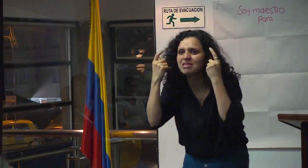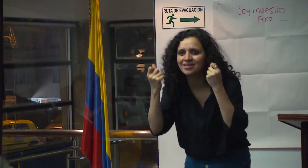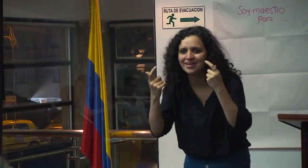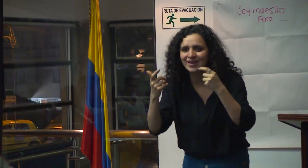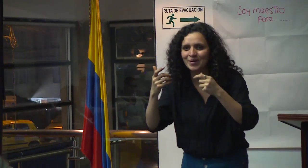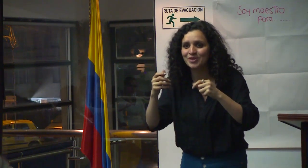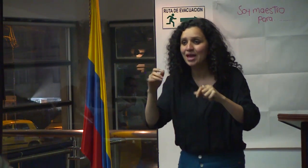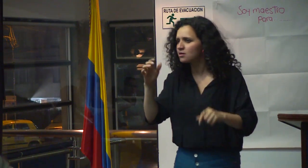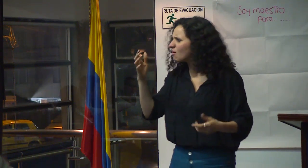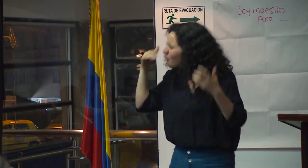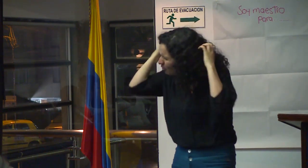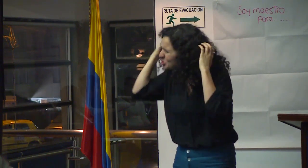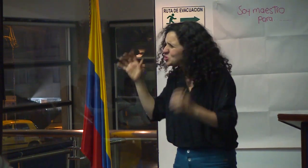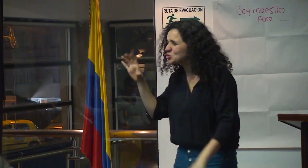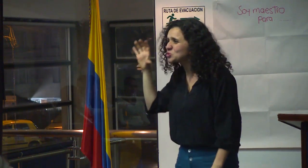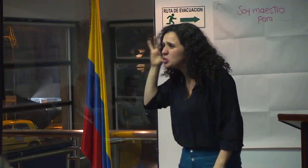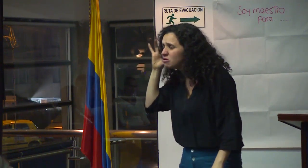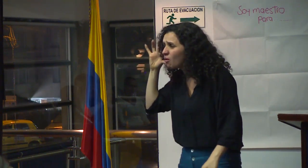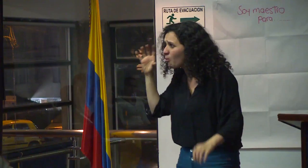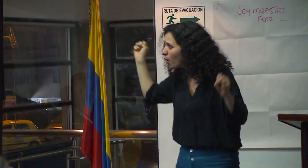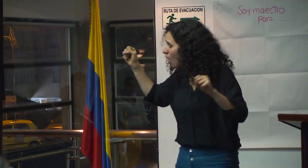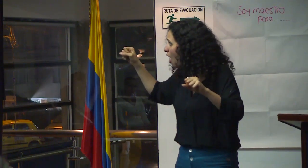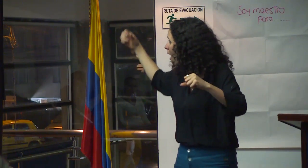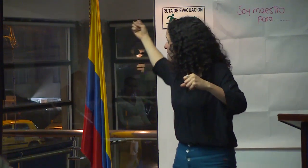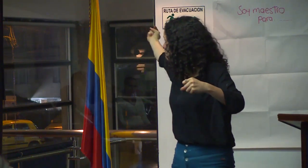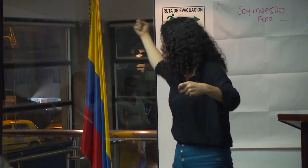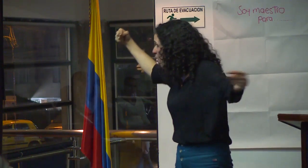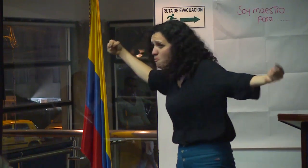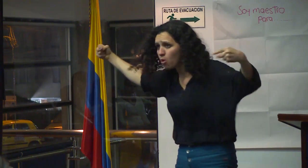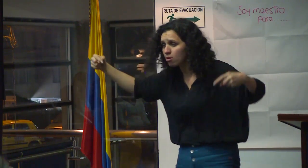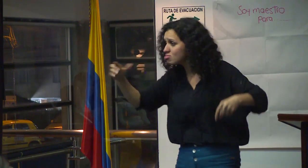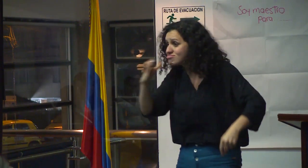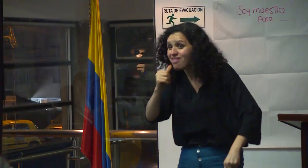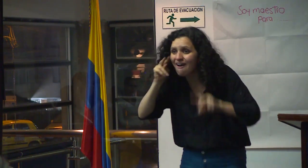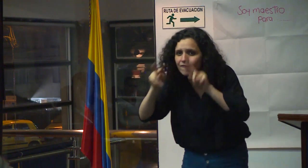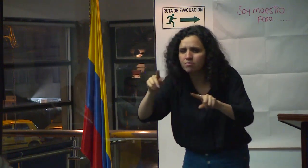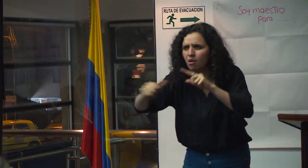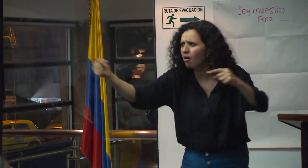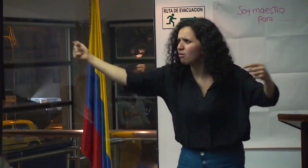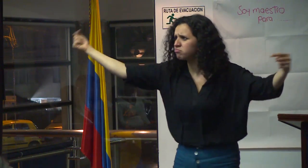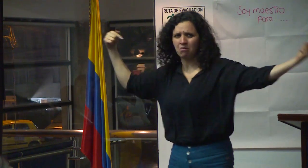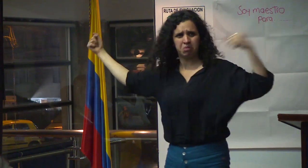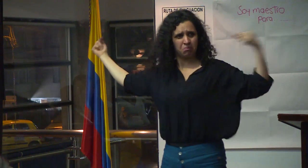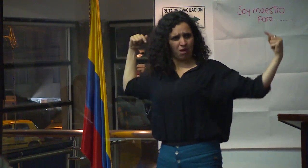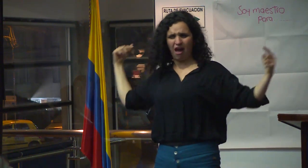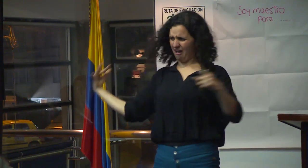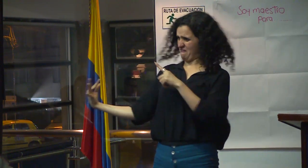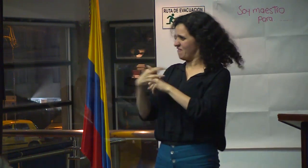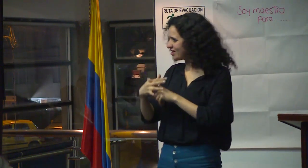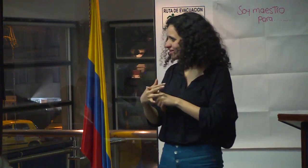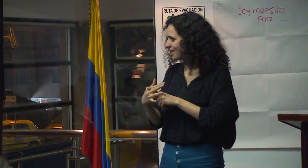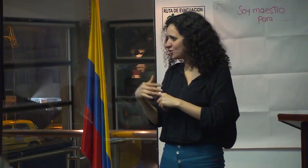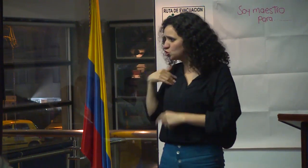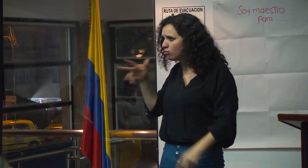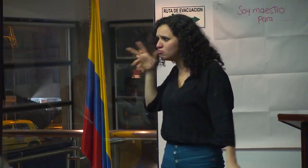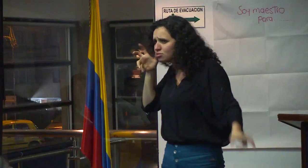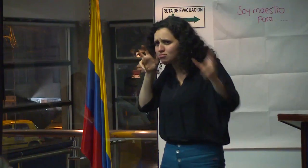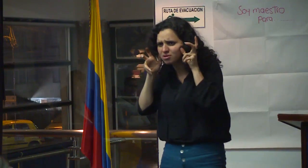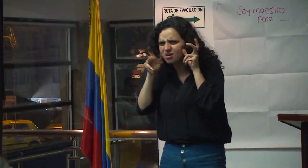sonido atraviesa las paredes, que aunque no ven lo que se está moviendo, produce un sonido que yo alcanzo a